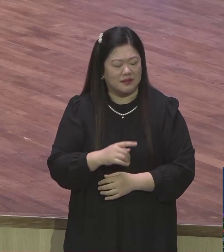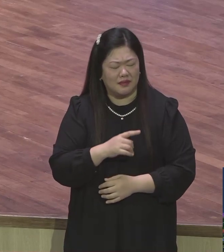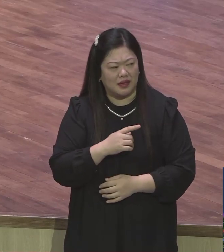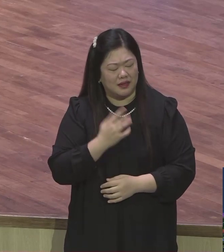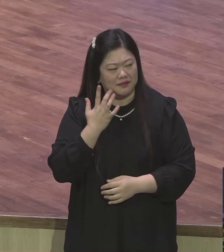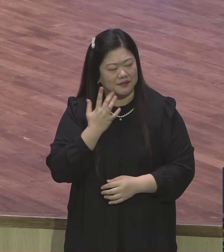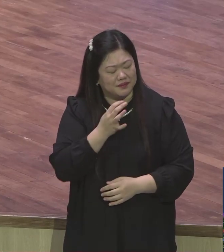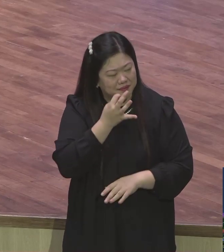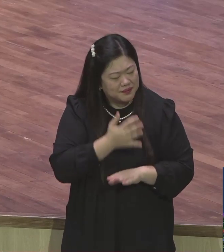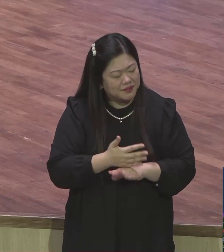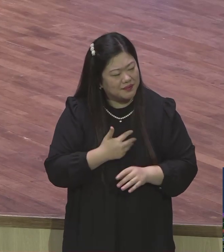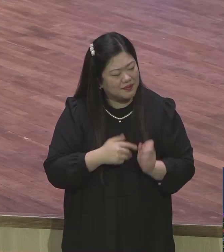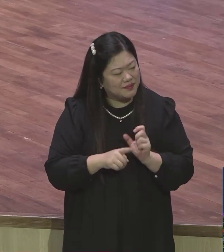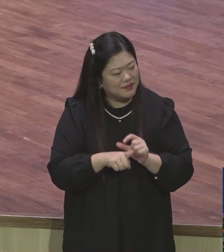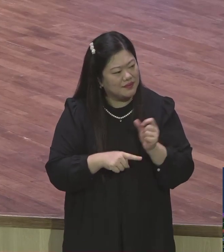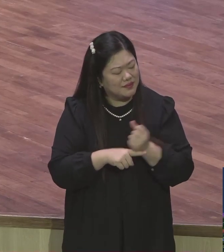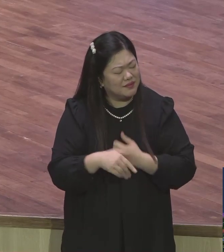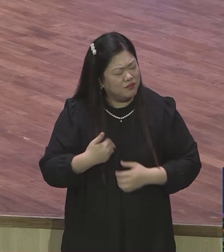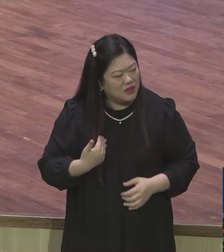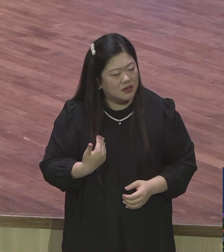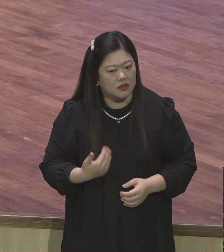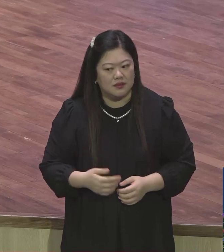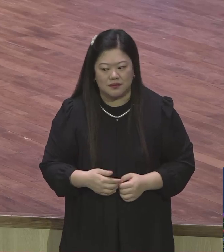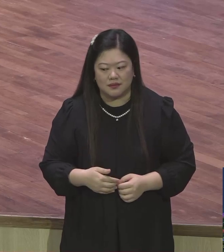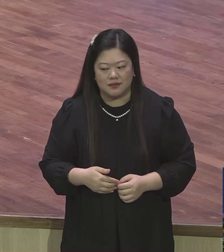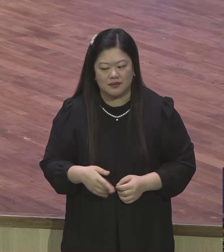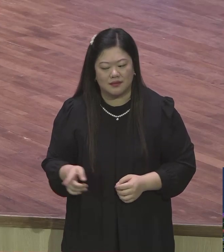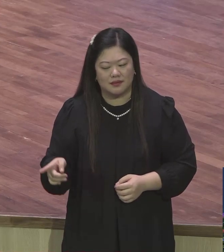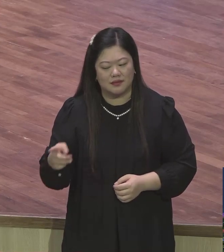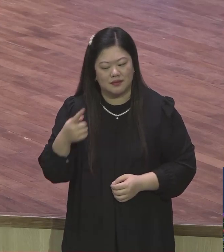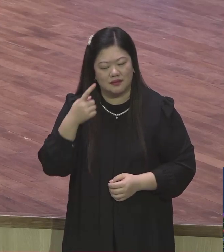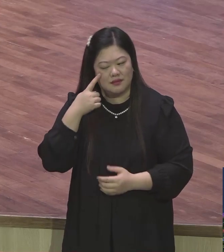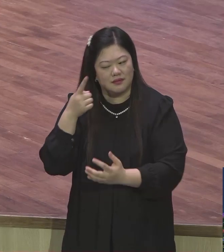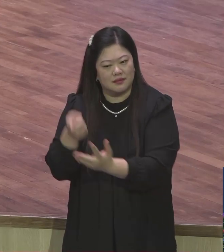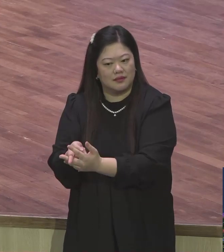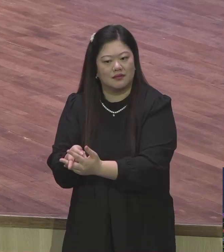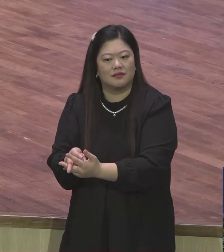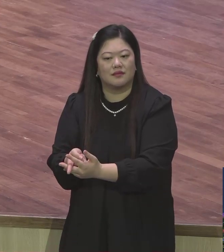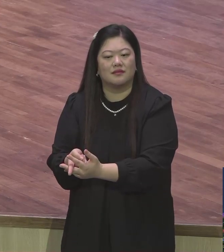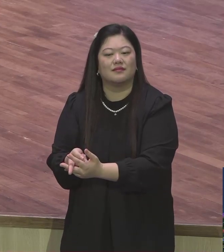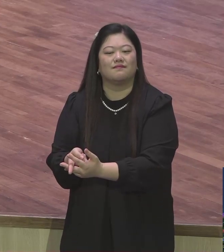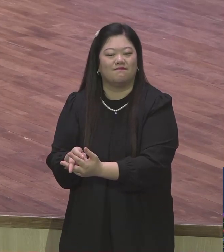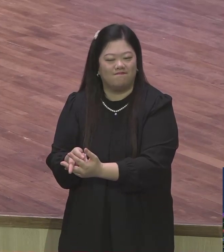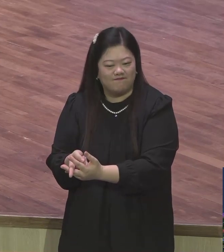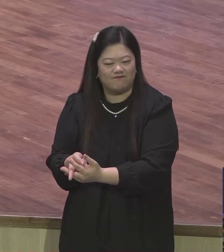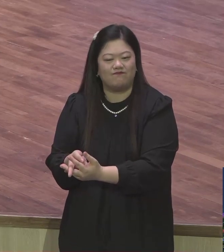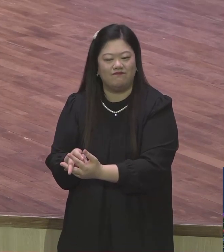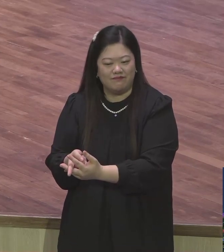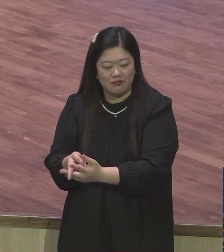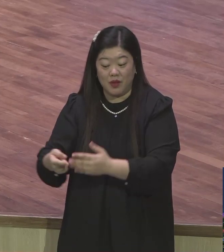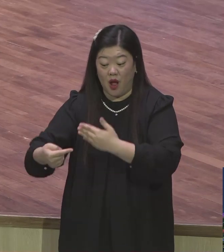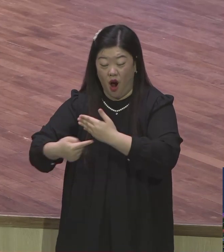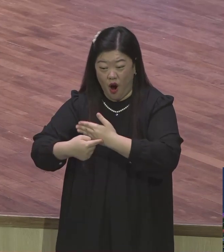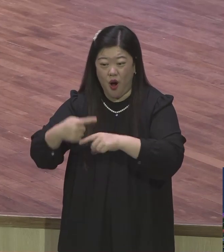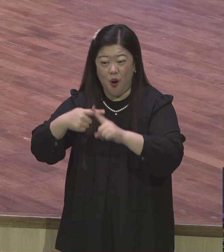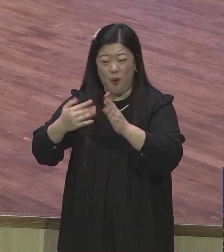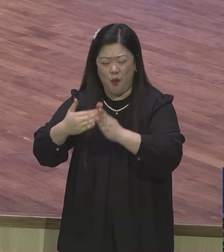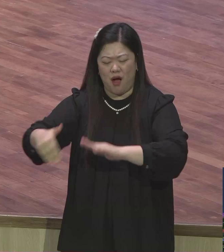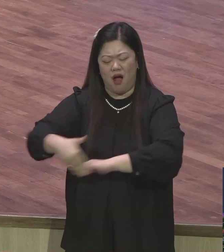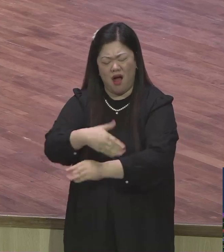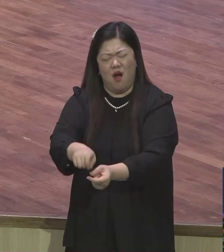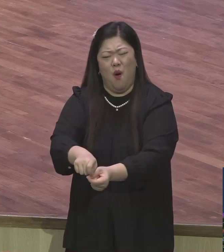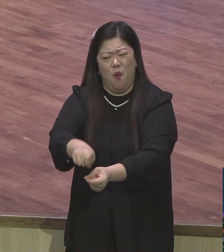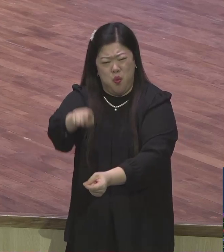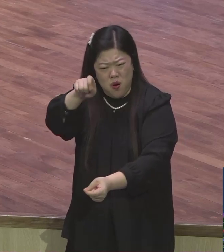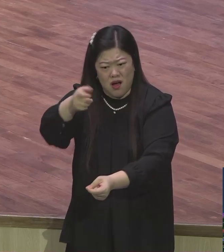전혀 몰라. 복음이 사라져 버렸어. 왜 그렇습니까? 복음에 반하는 뉴에이지